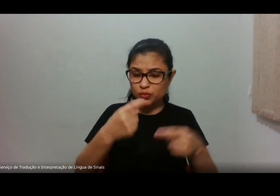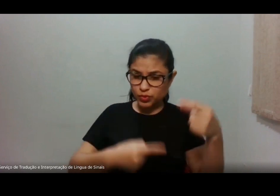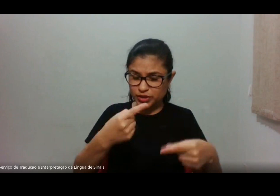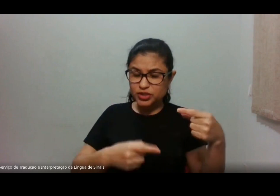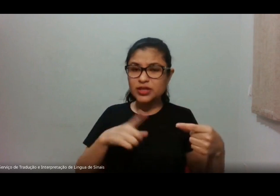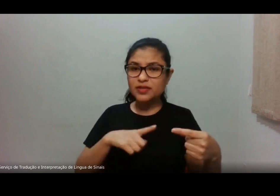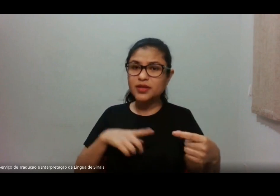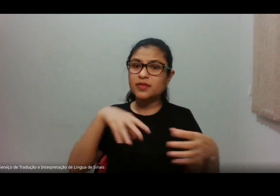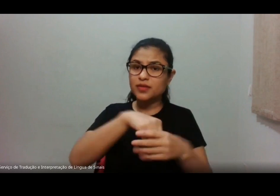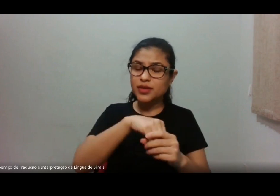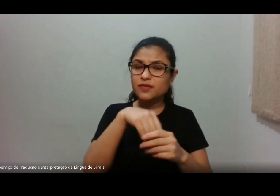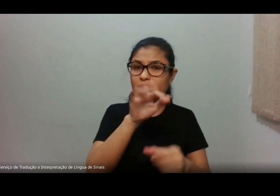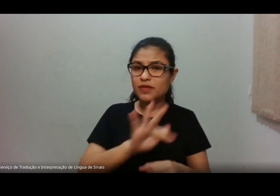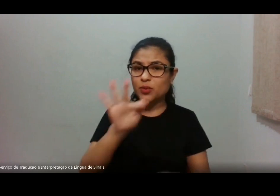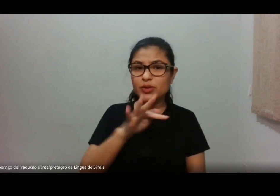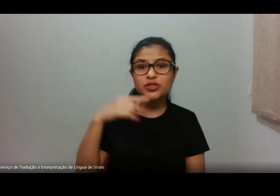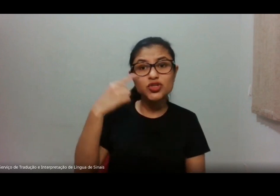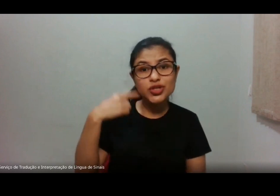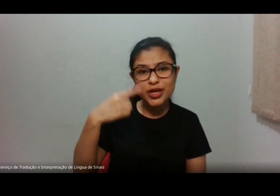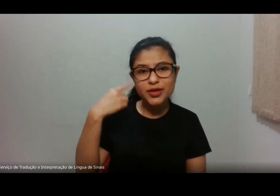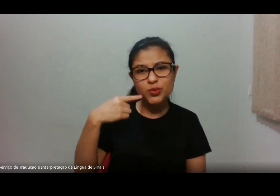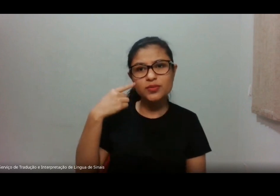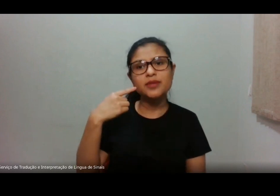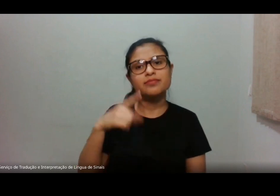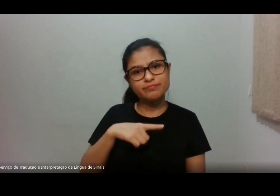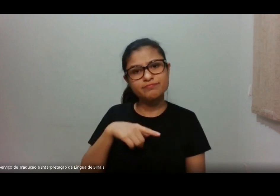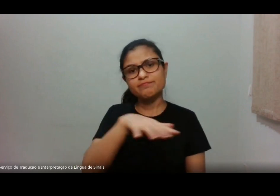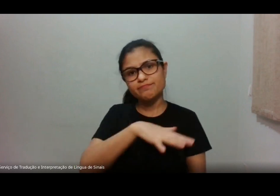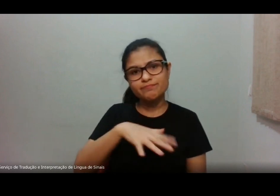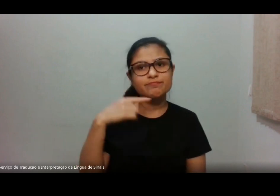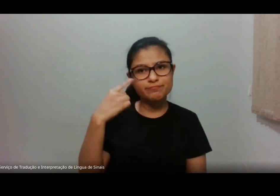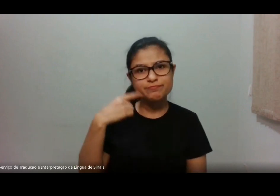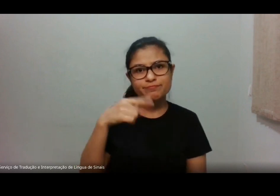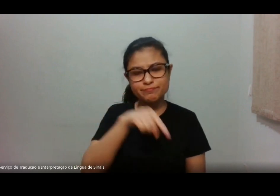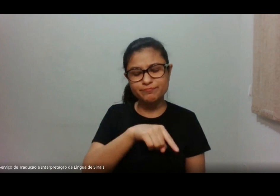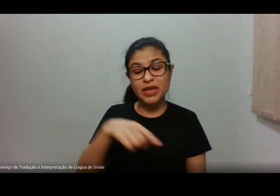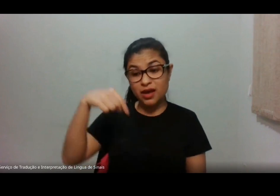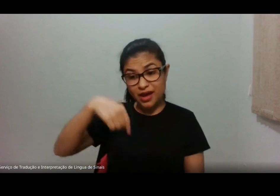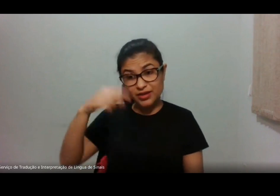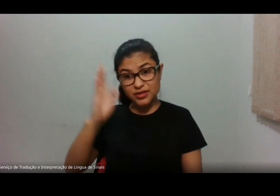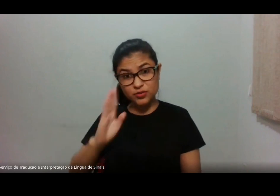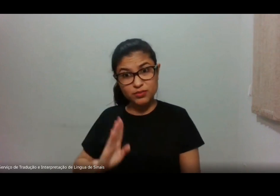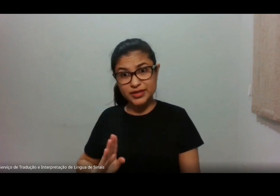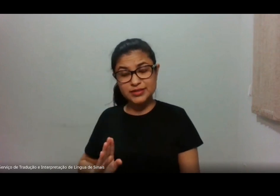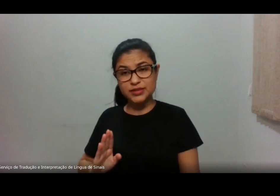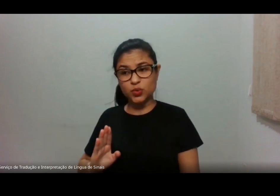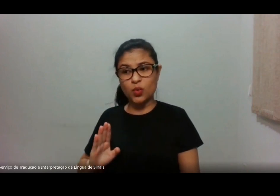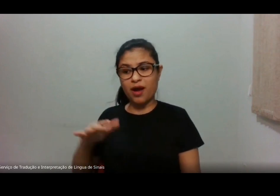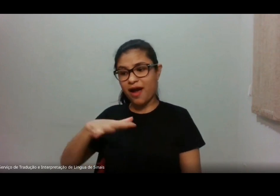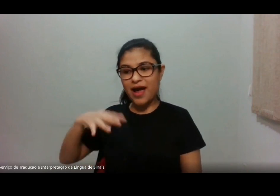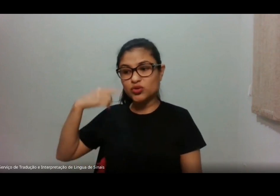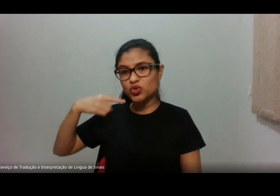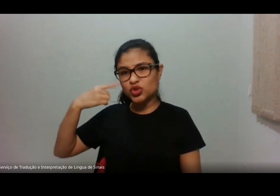são disciplina, inclusive, né? E a jurisprudência passa pela área do direito. No Brasil, a gente não tem